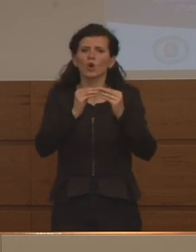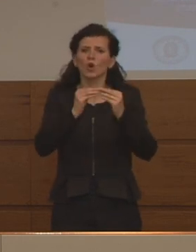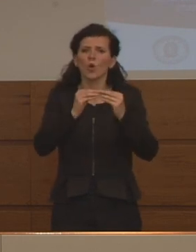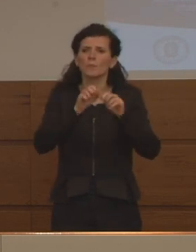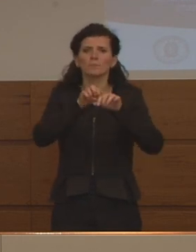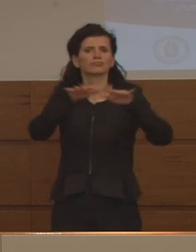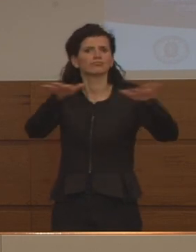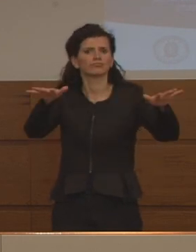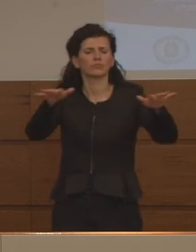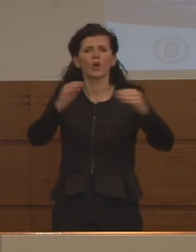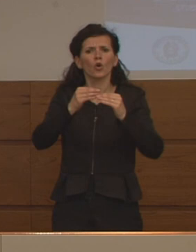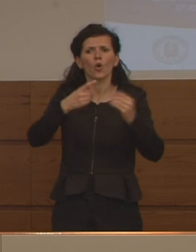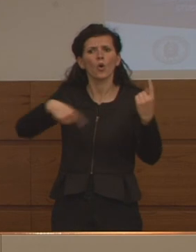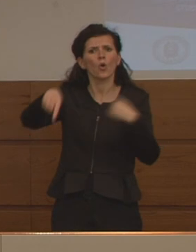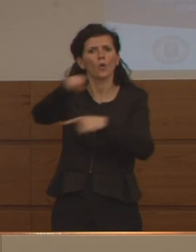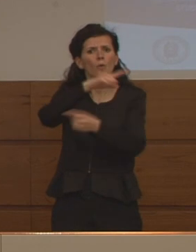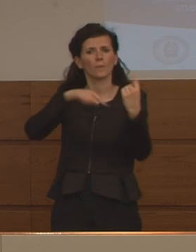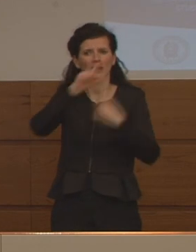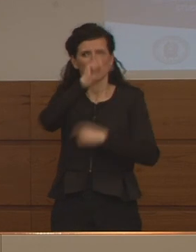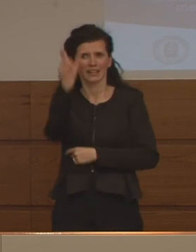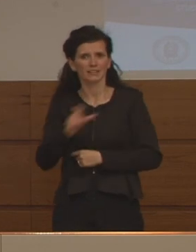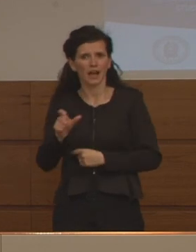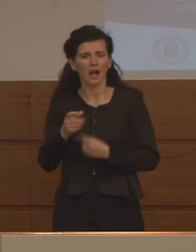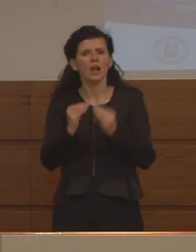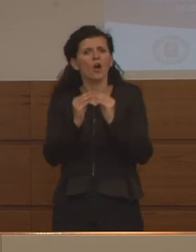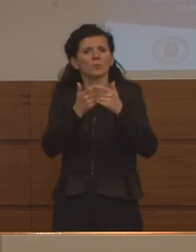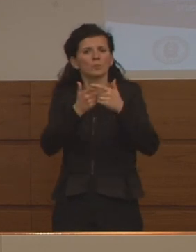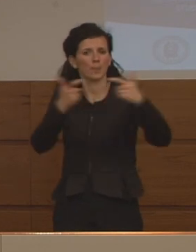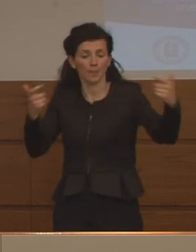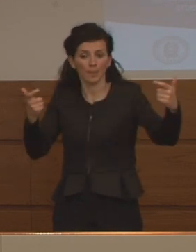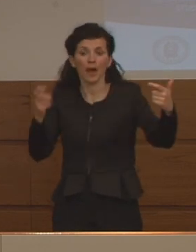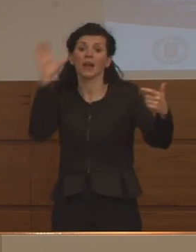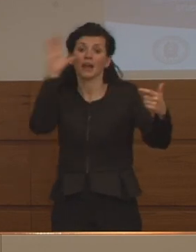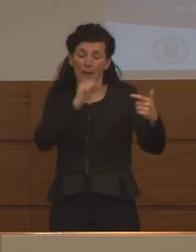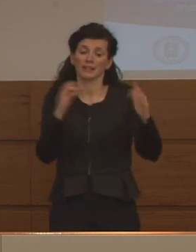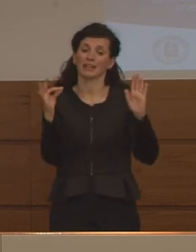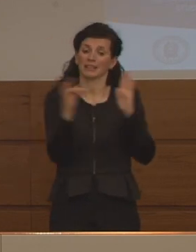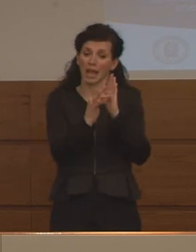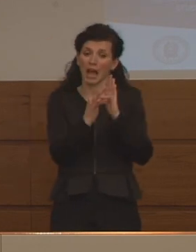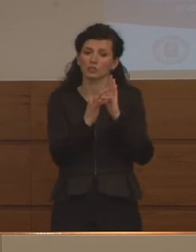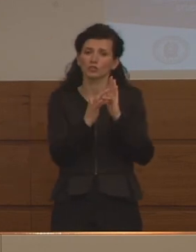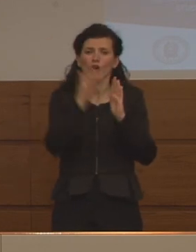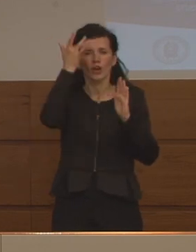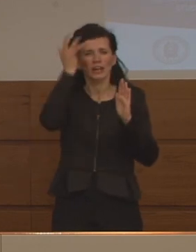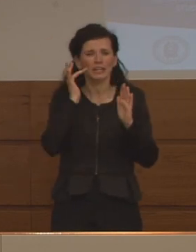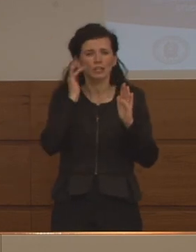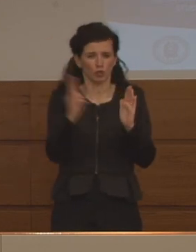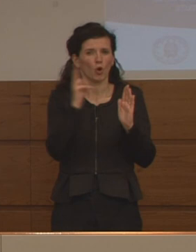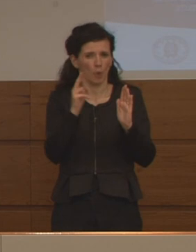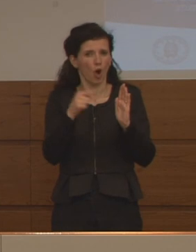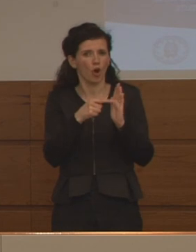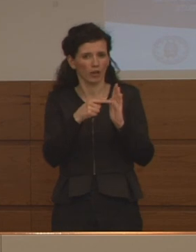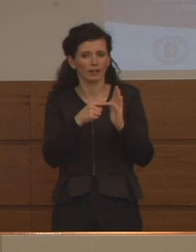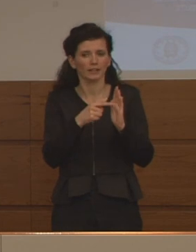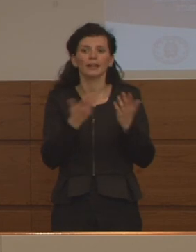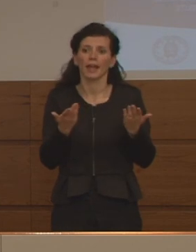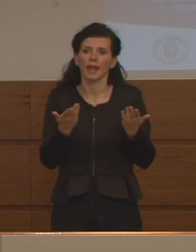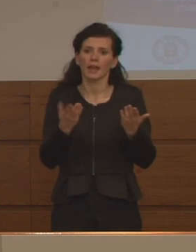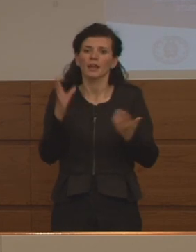andare a valutare adeguatamente il tasso di letalità sia anche per impiegare questi dati in